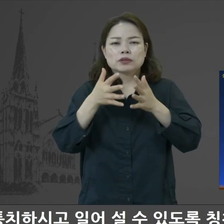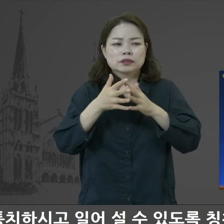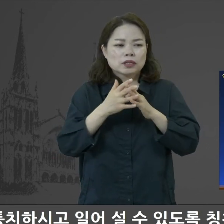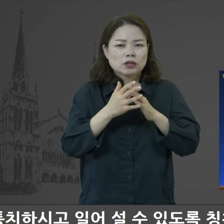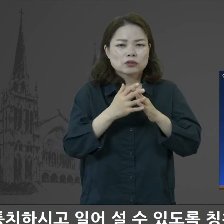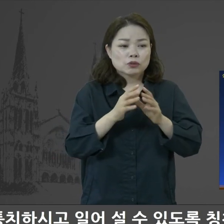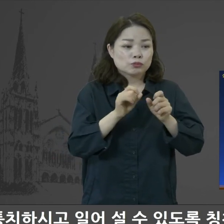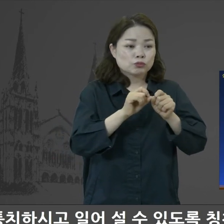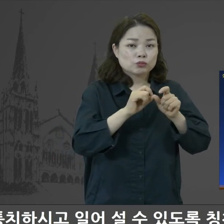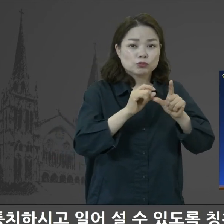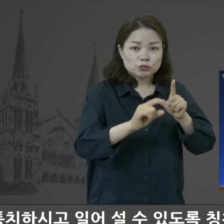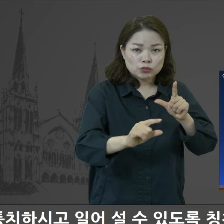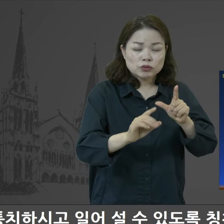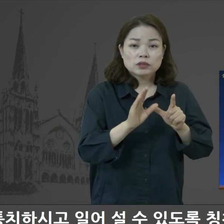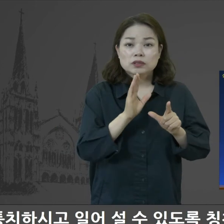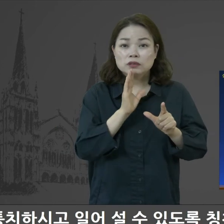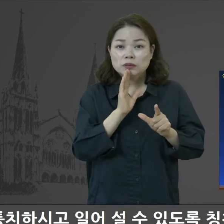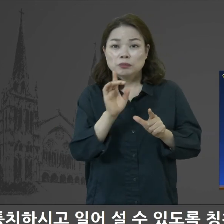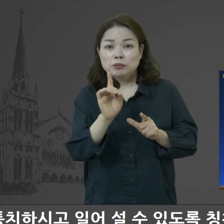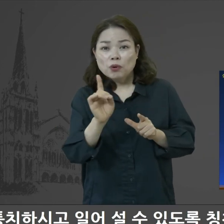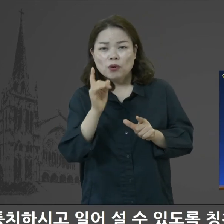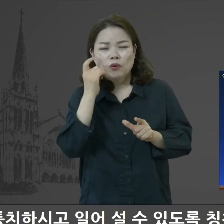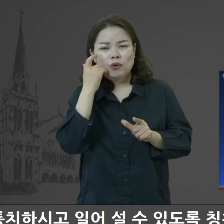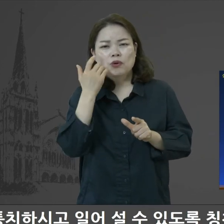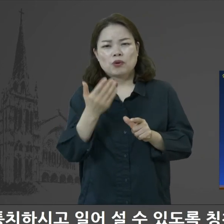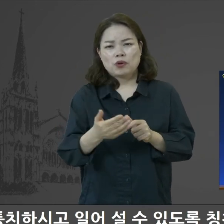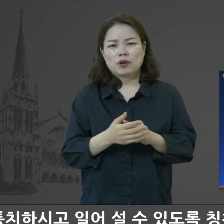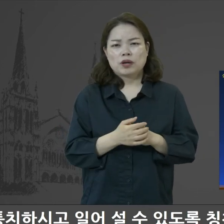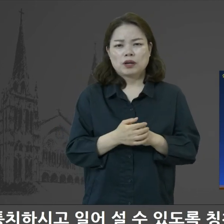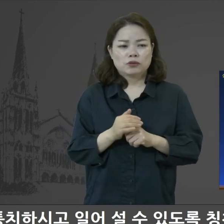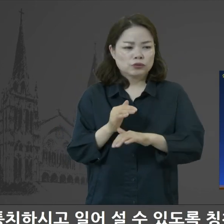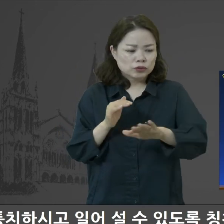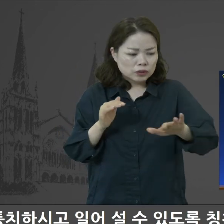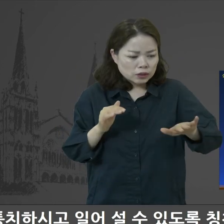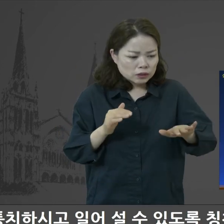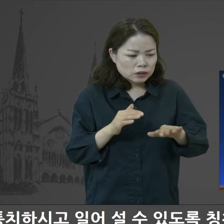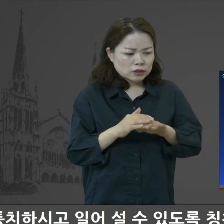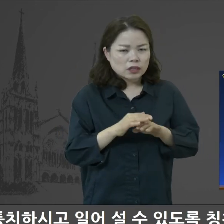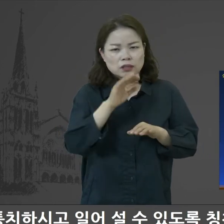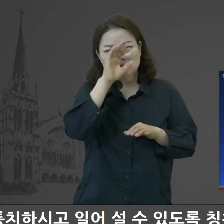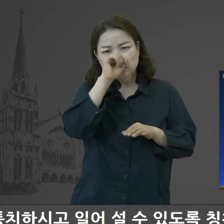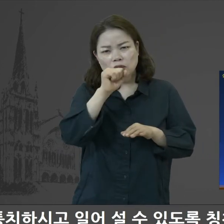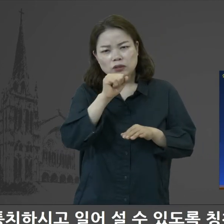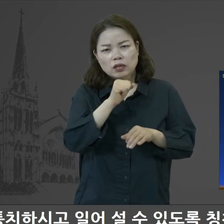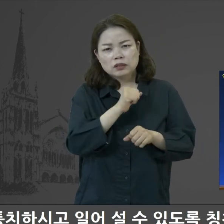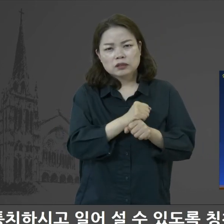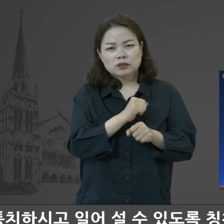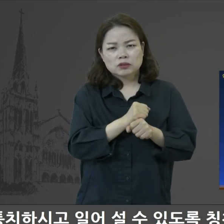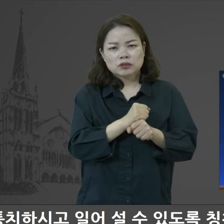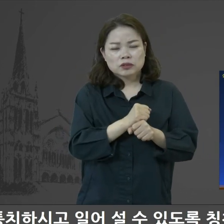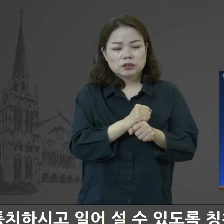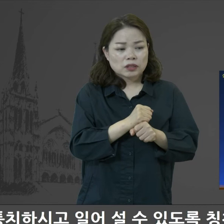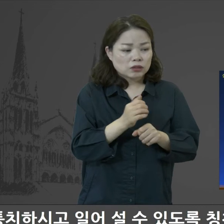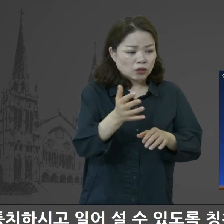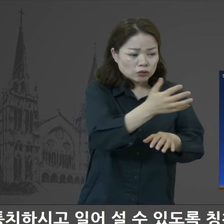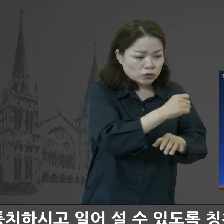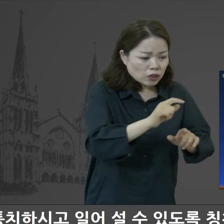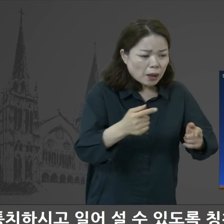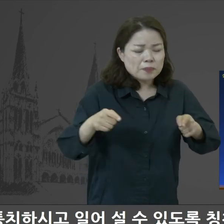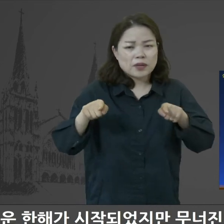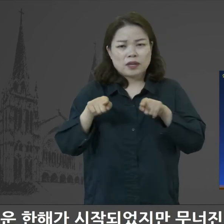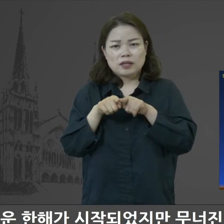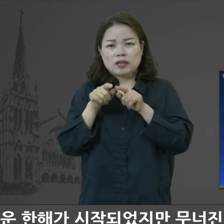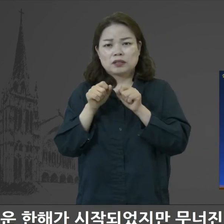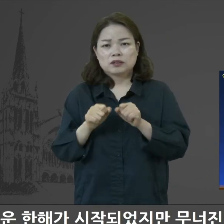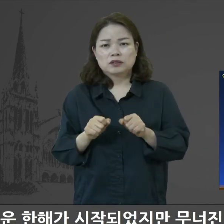세워져야 되는 부분 과연 무엇입니까? 우리는 우리를 향해 선한 손길을 거두지 않으시고 함께